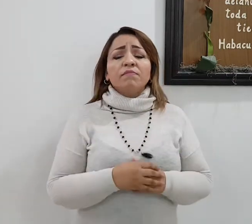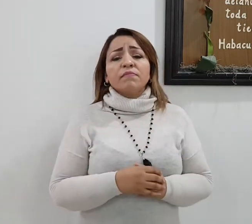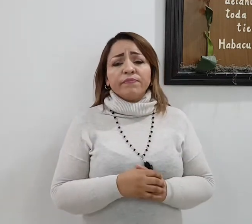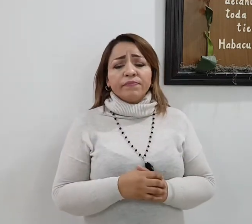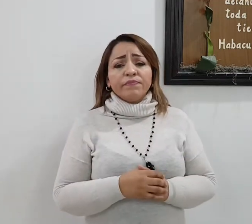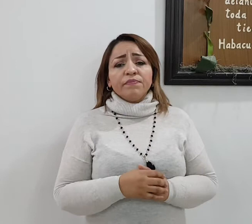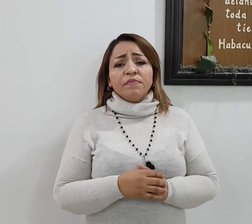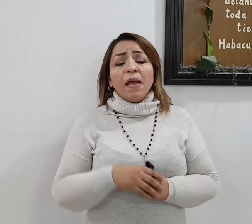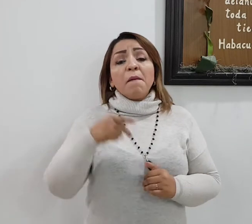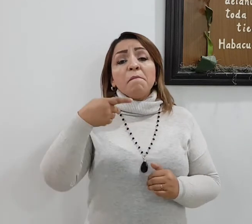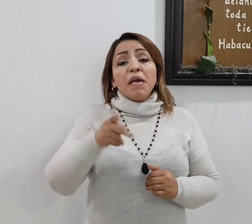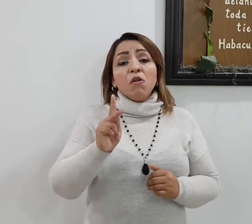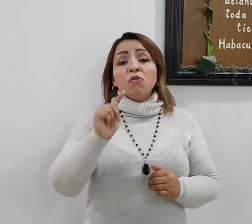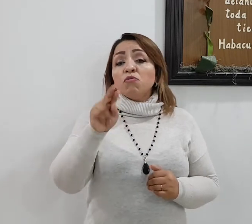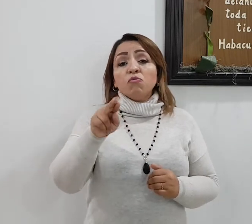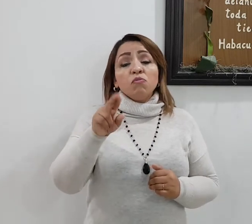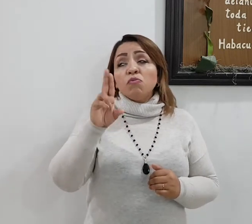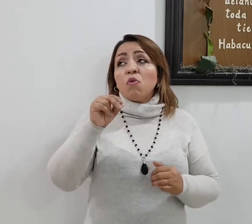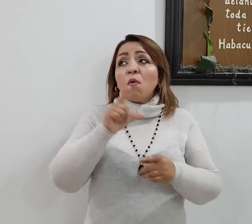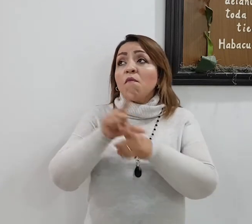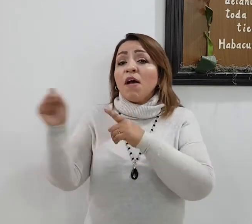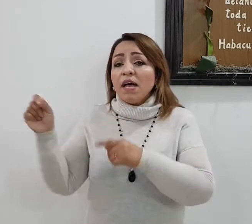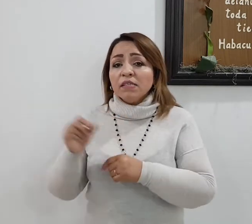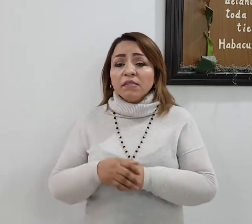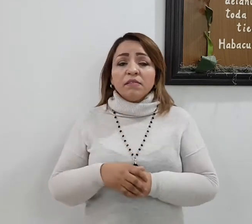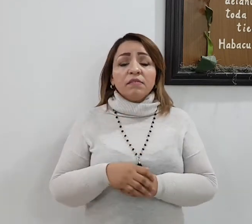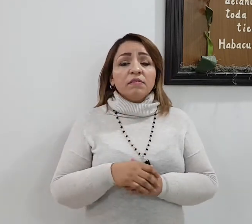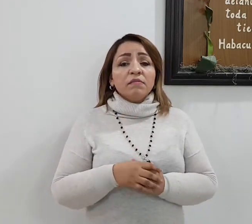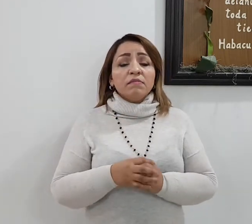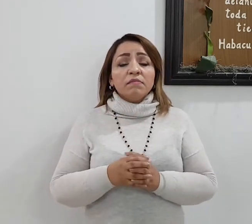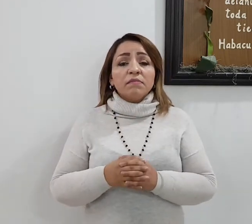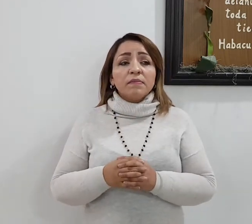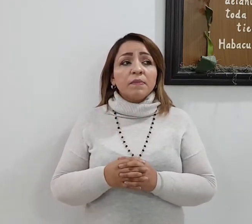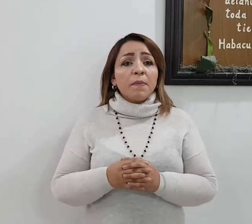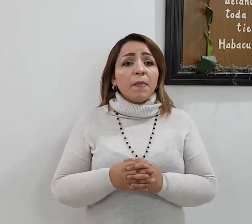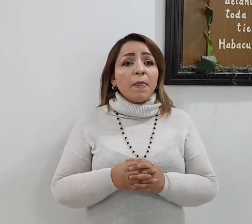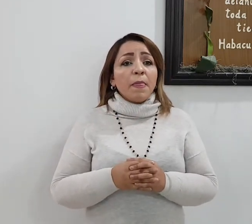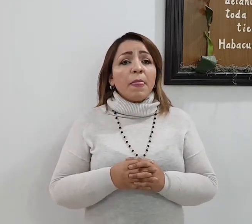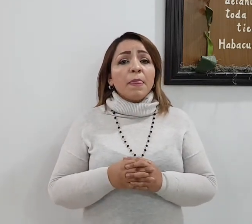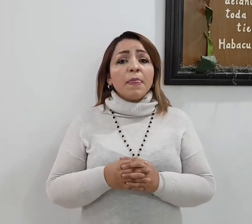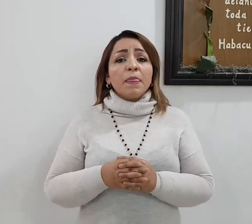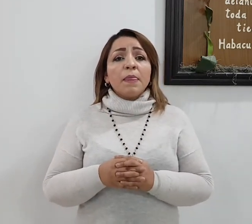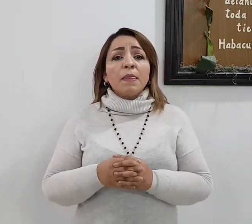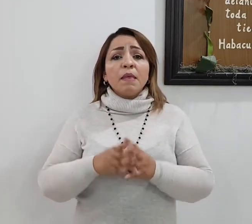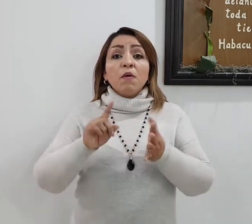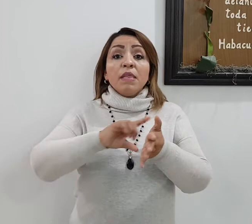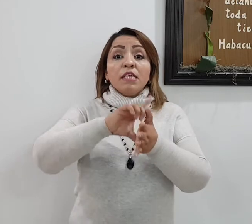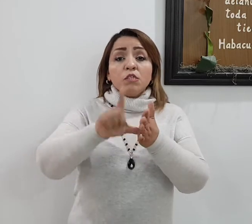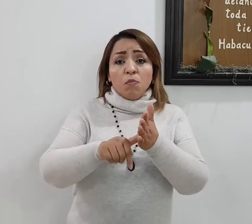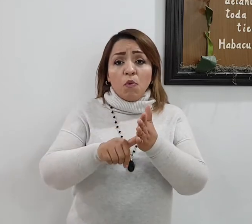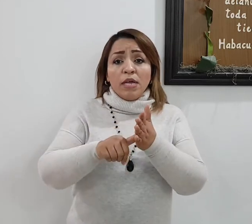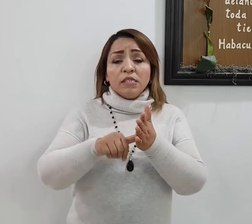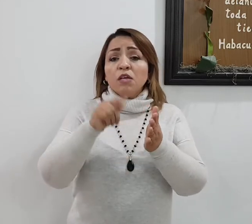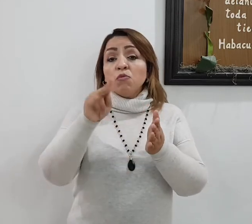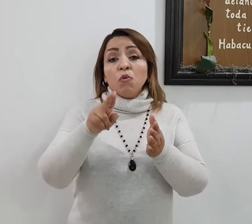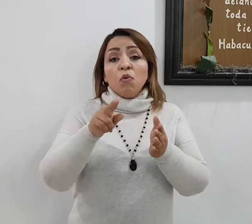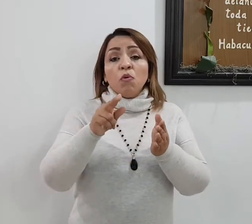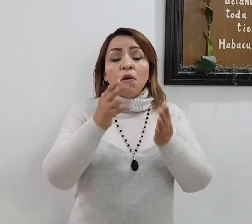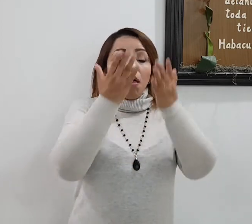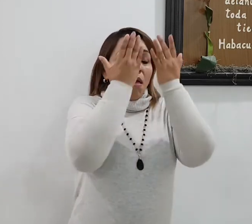los primeros días no pasa nada, pero luego usted comienza a ver que su familia está muy contenta, que los primos y los